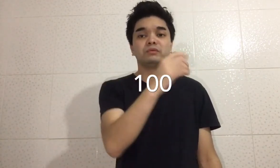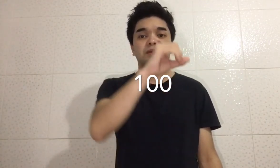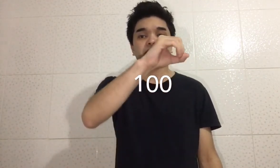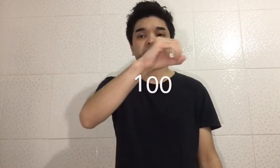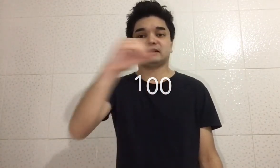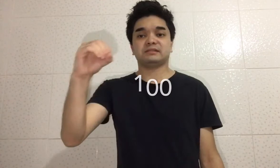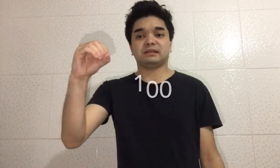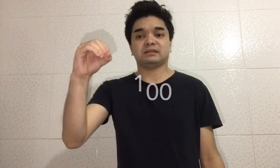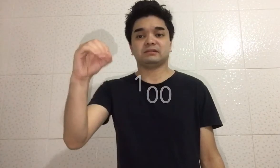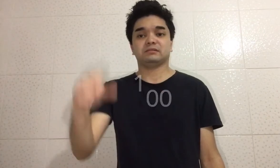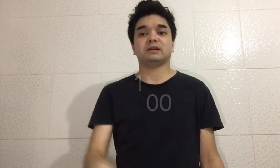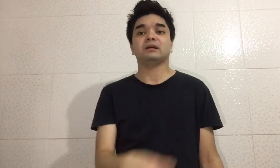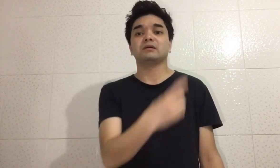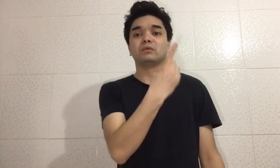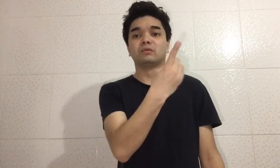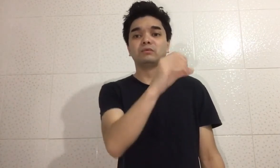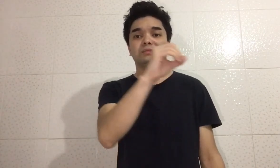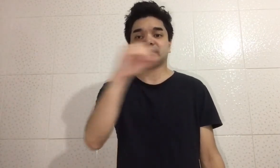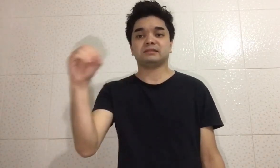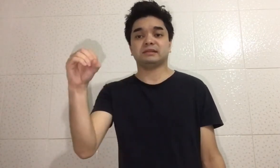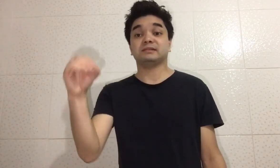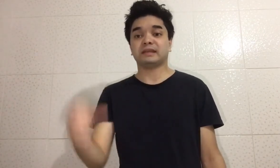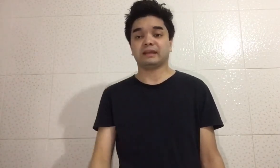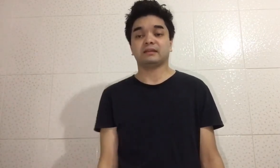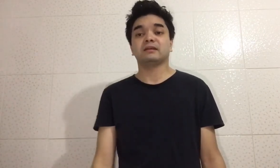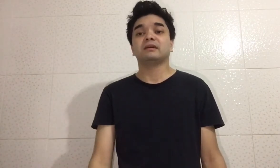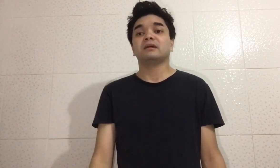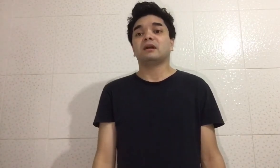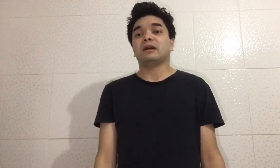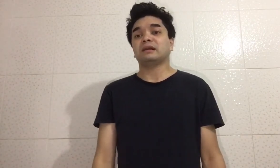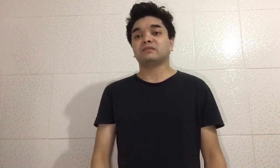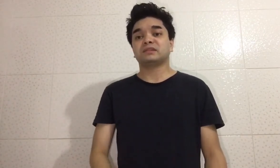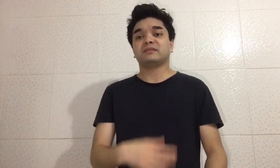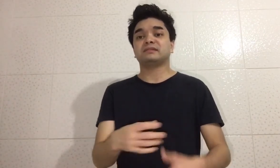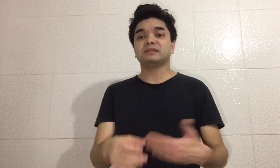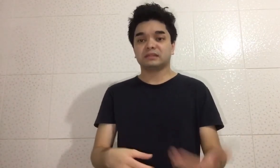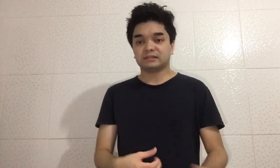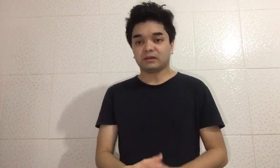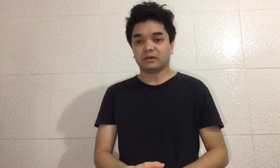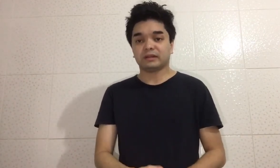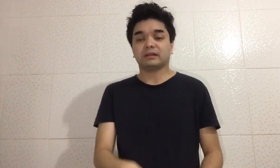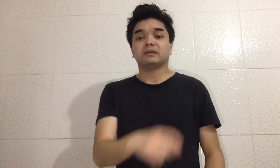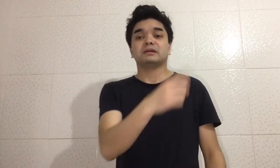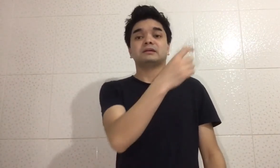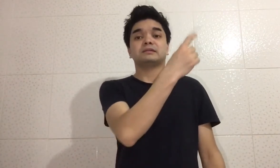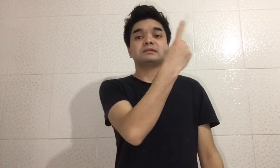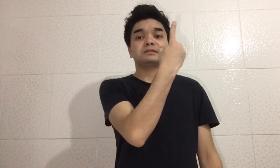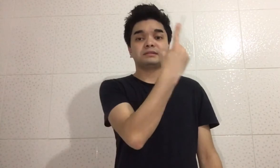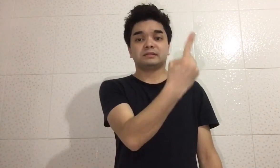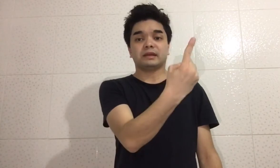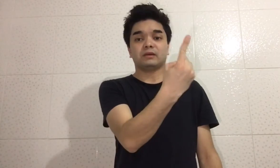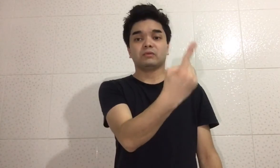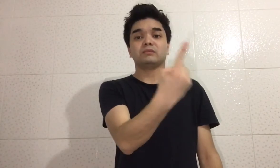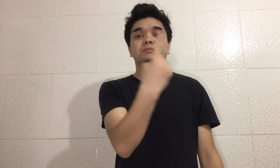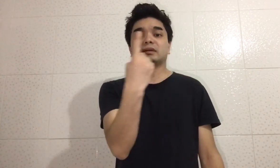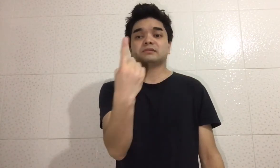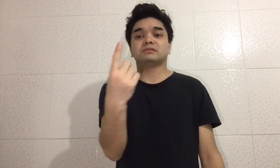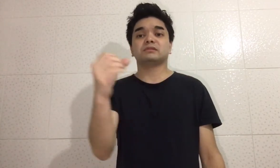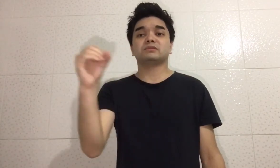e faz assim, tá? 1, assim, 100. Aí você vai seguir nessa ordem, é 1 mais 1 e